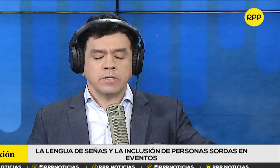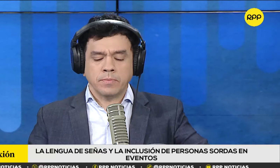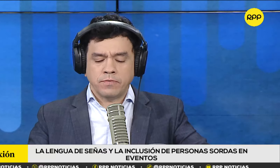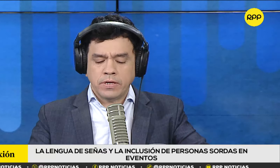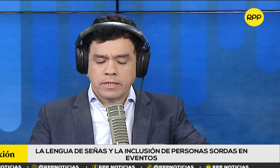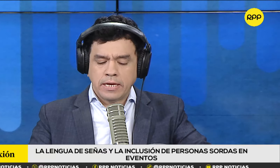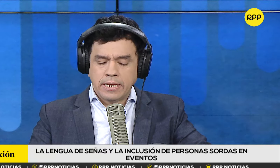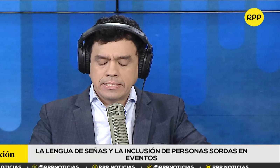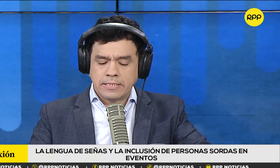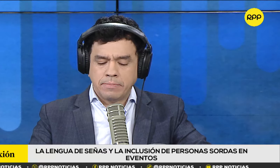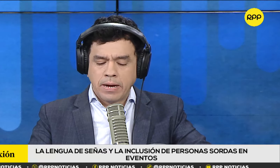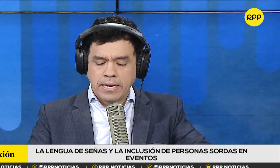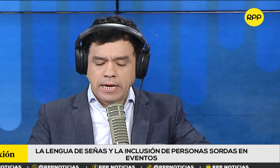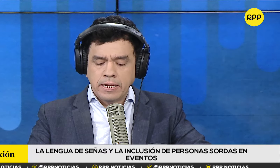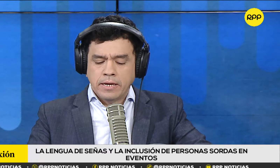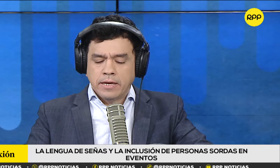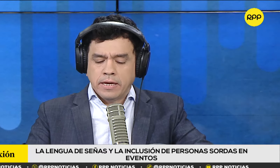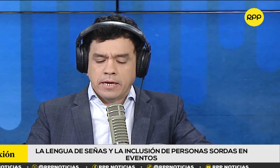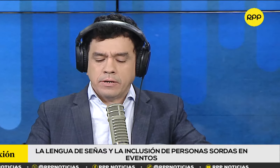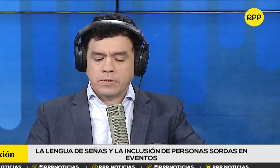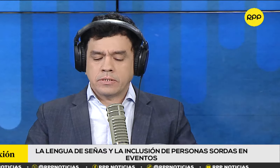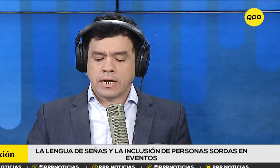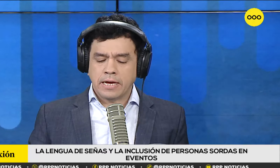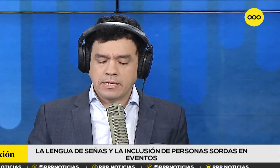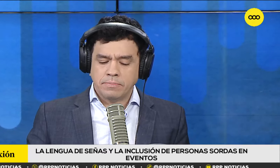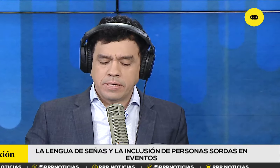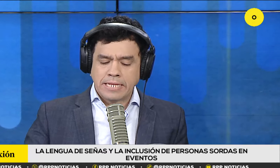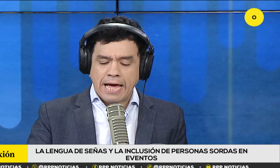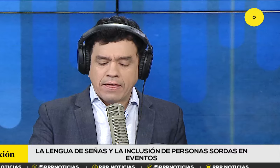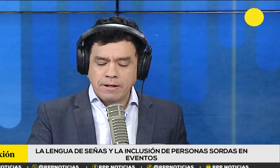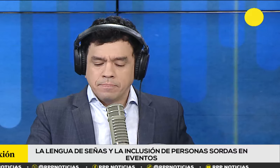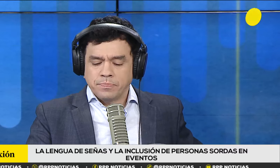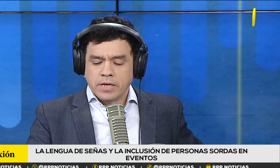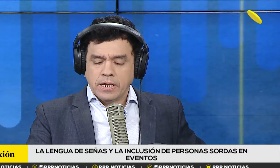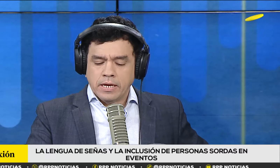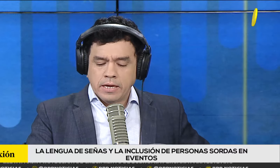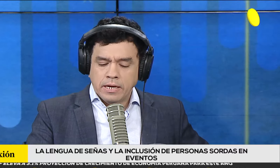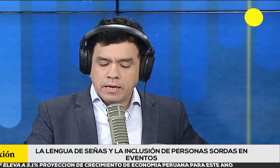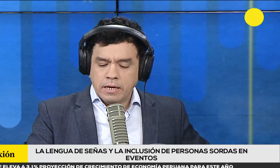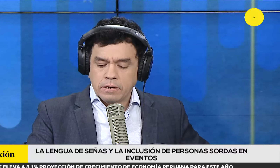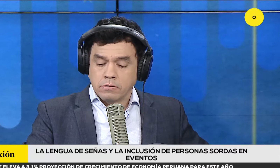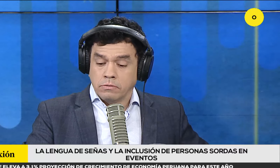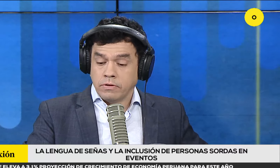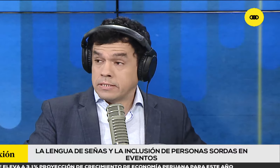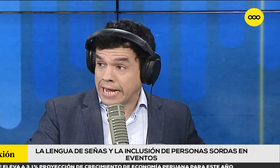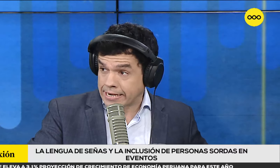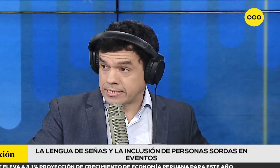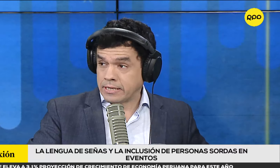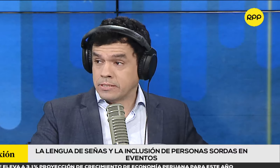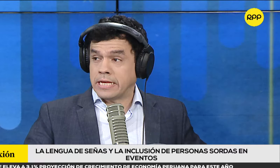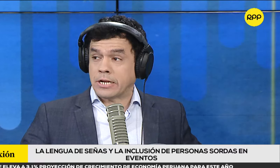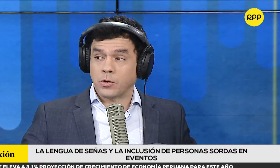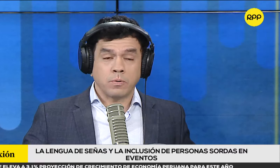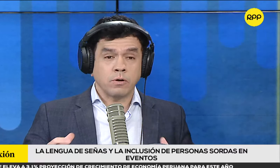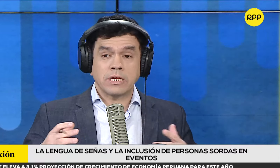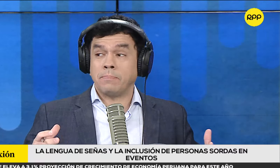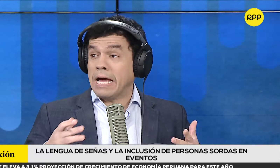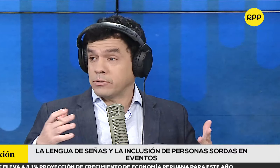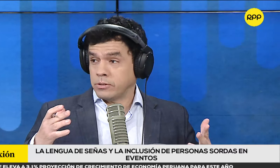último fin de semana, nuestra invitada Ruth Escarza se robó los aplausos